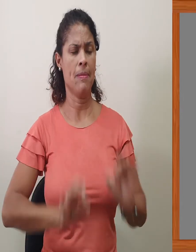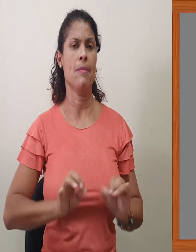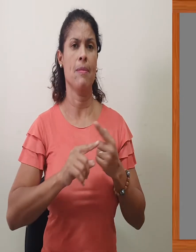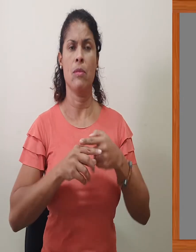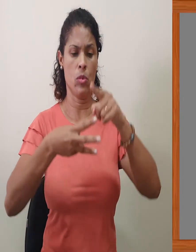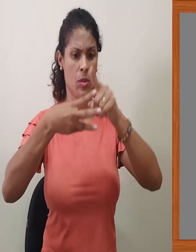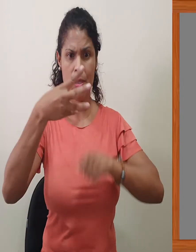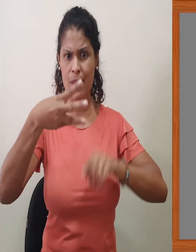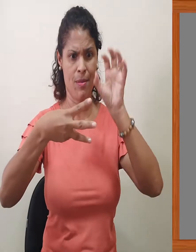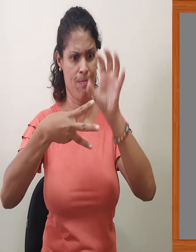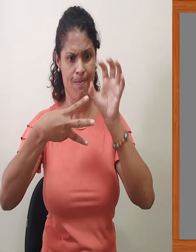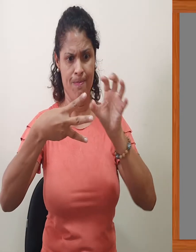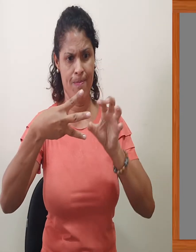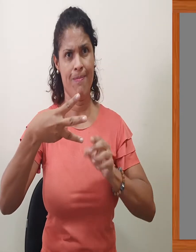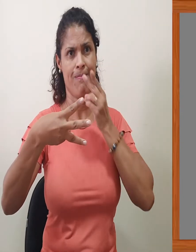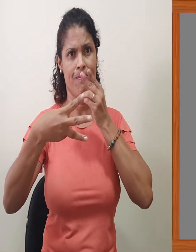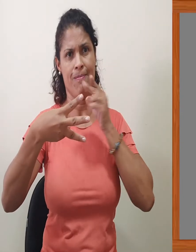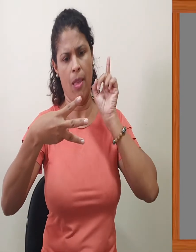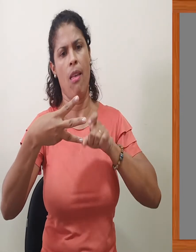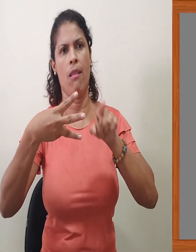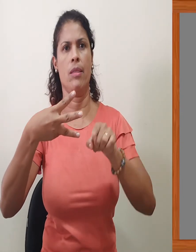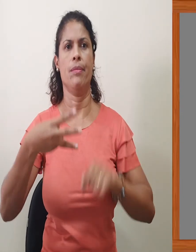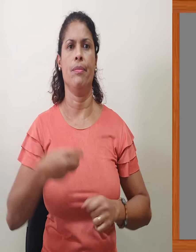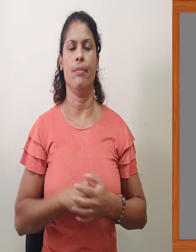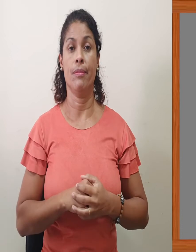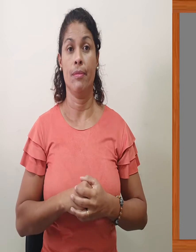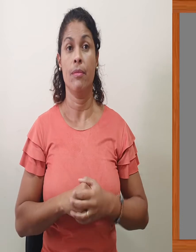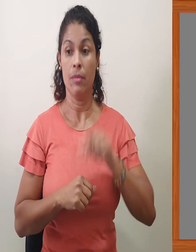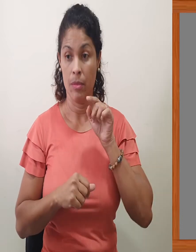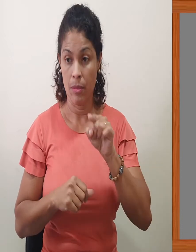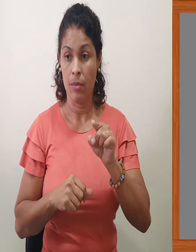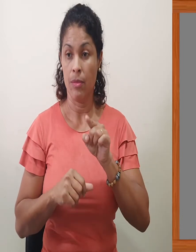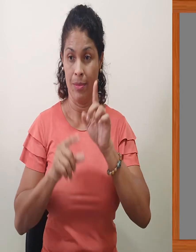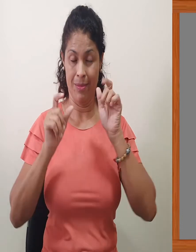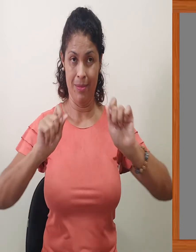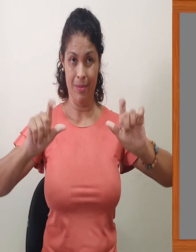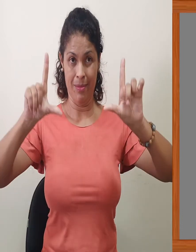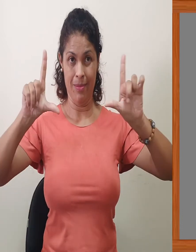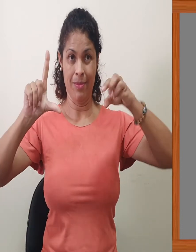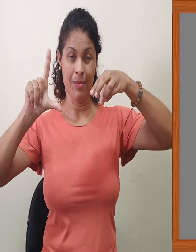está instalado e evoluindo. O indivíduo apresenta as primeiras manifestações clínicas da